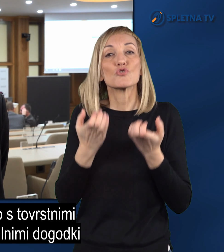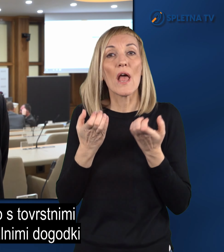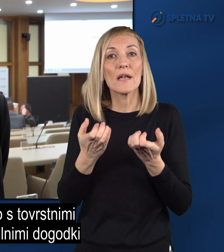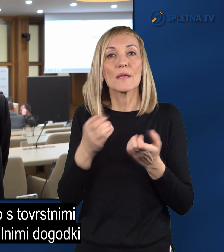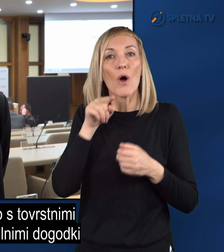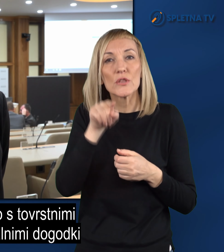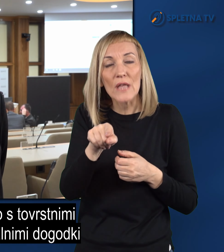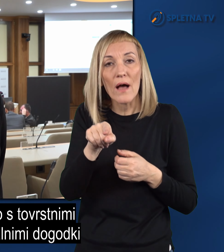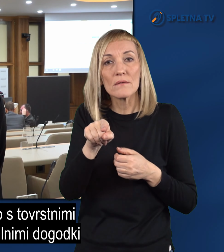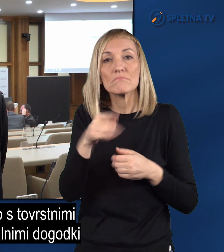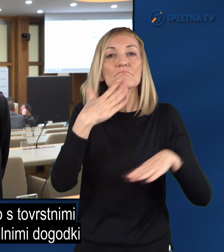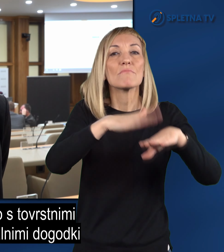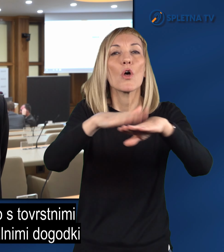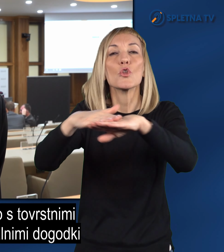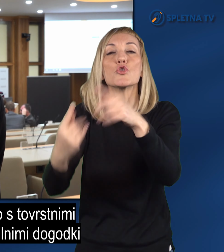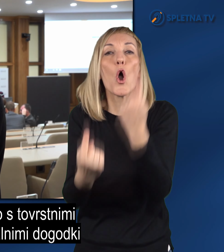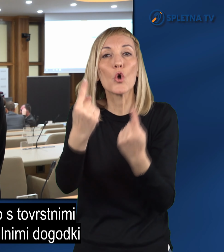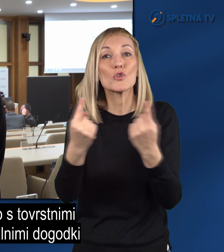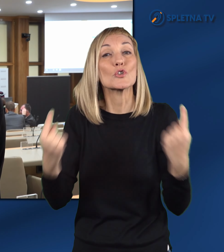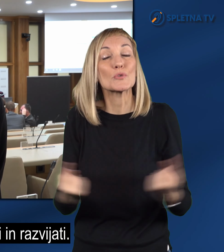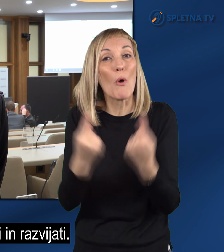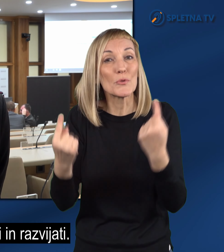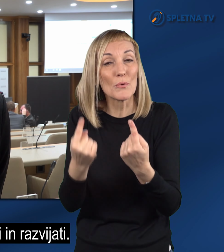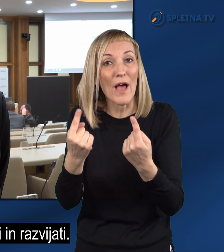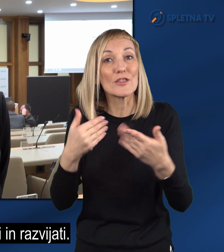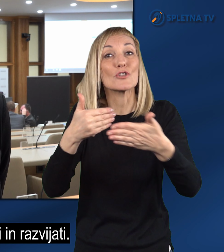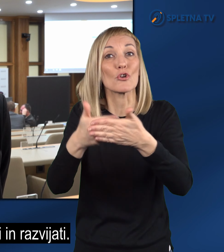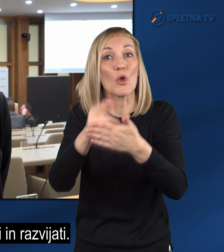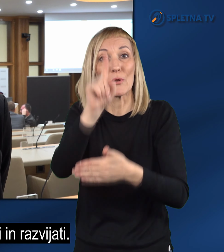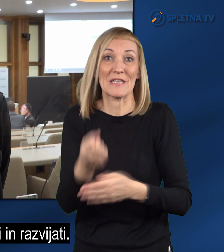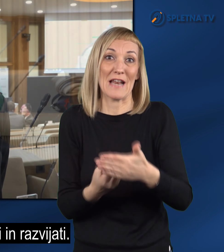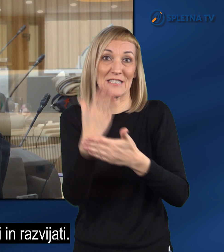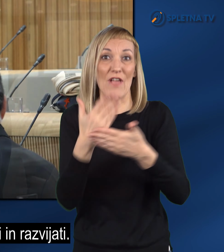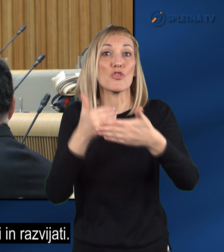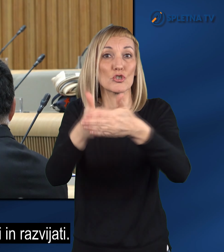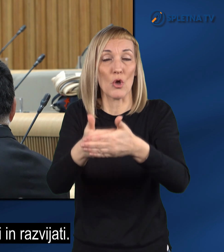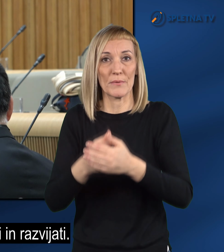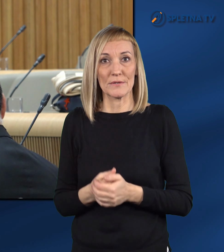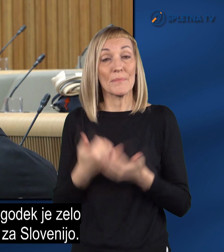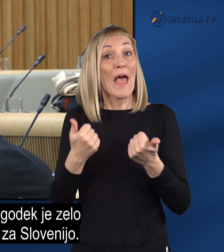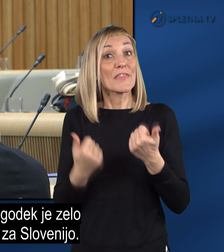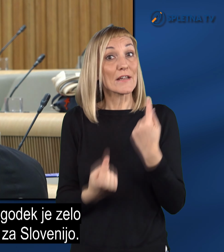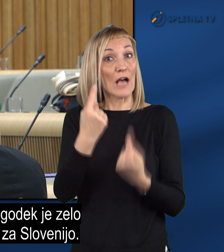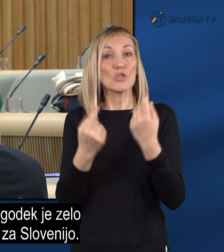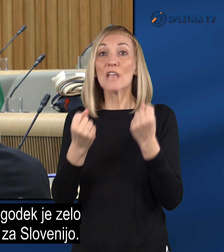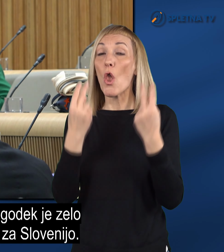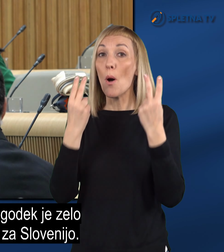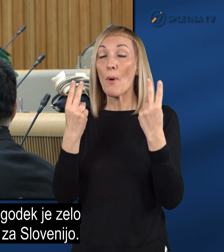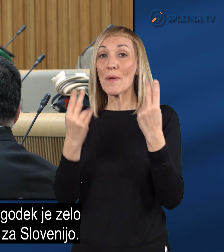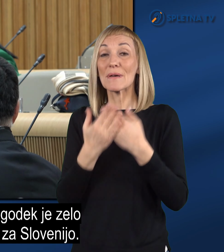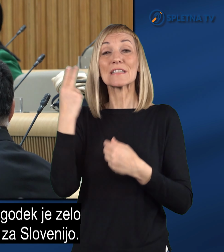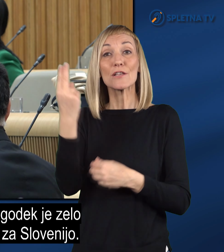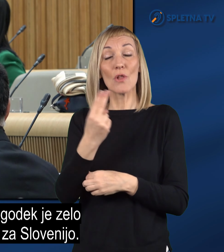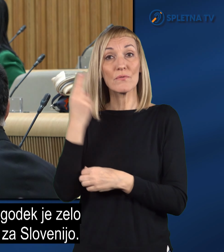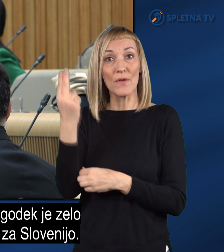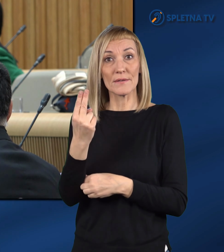in želimo to s tovrstnimi ozaveščevalnimi dogodki spodbujati in razvijati. Današnji dogodek je zelo